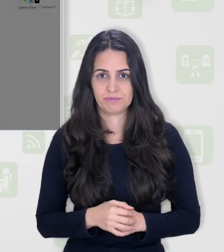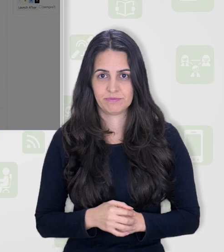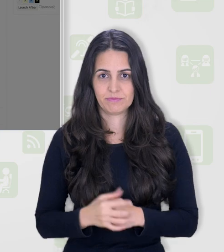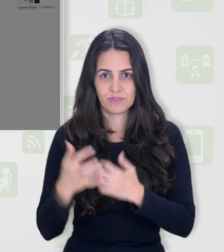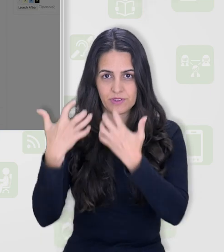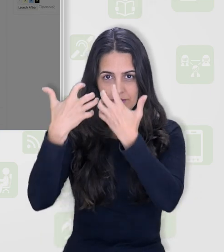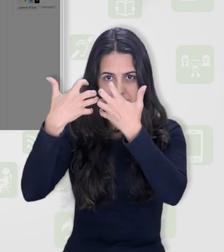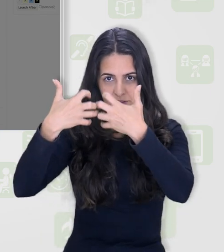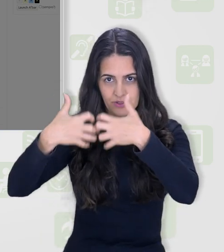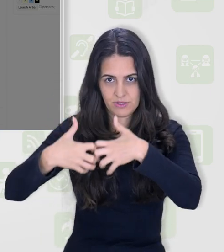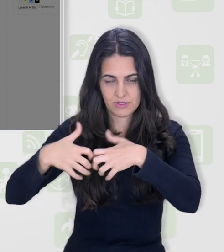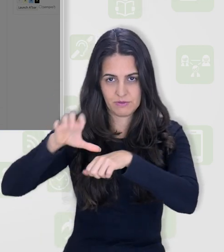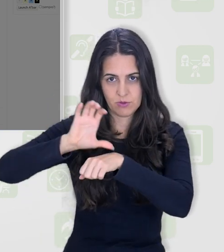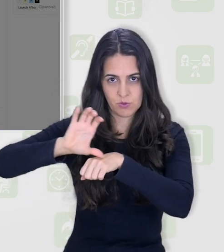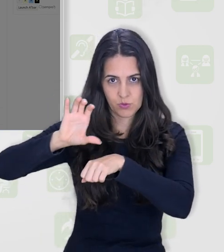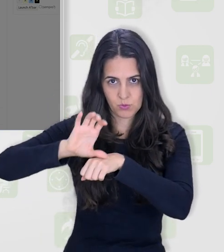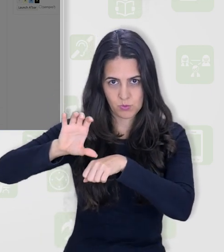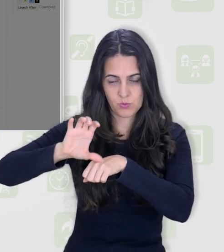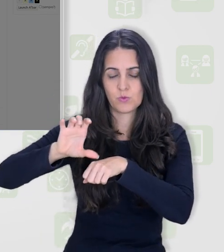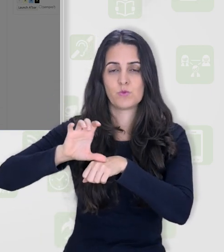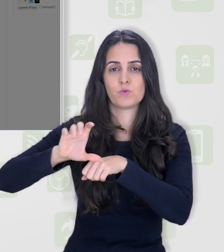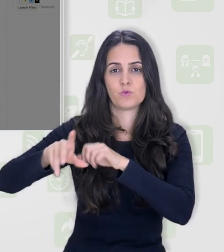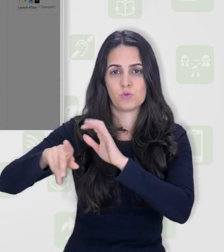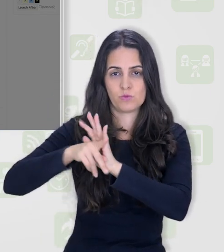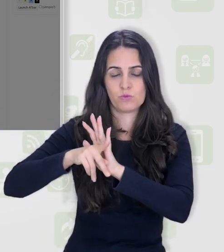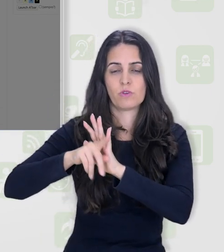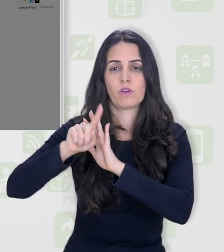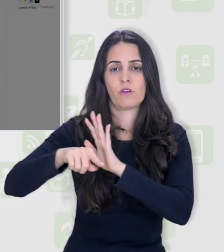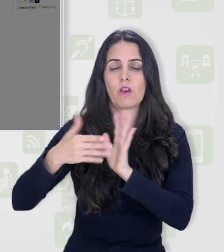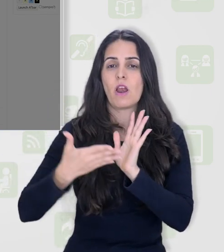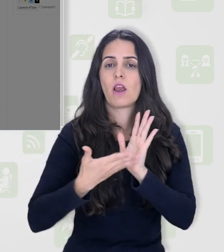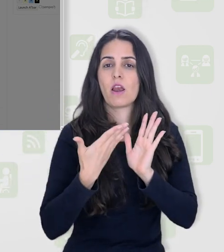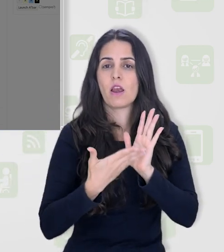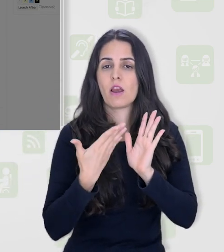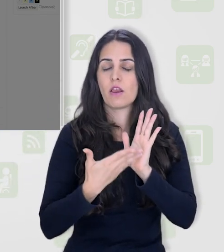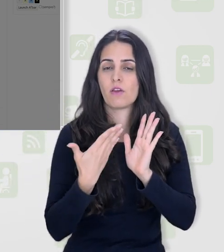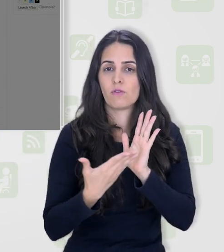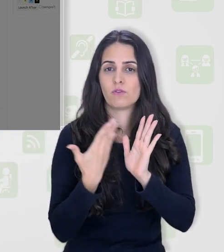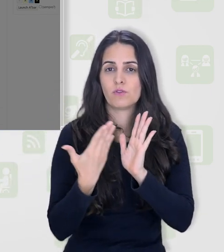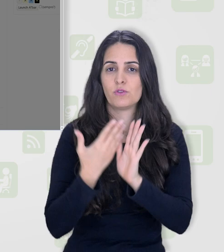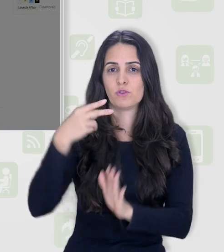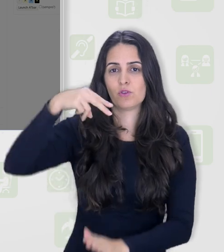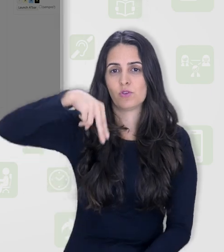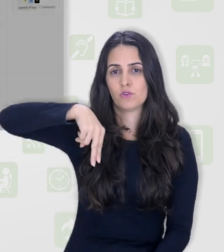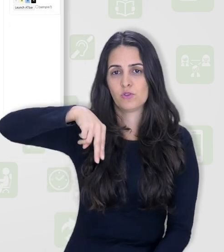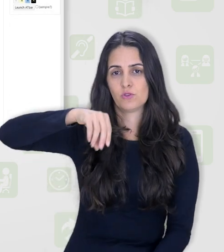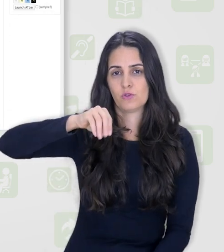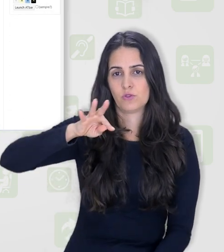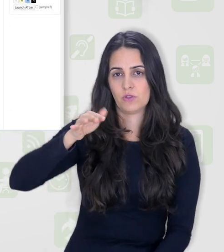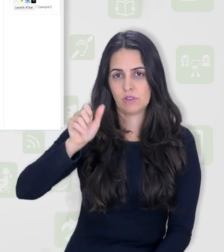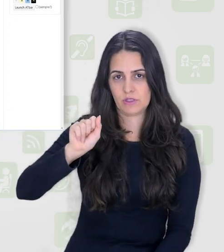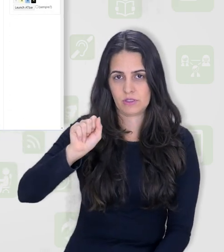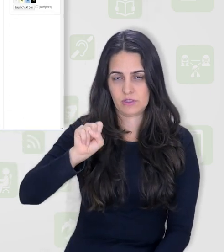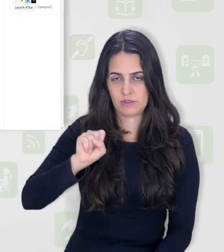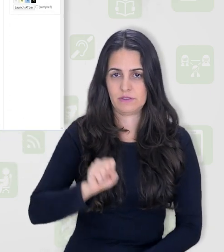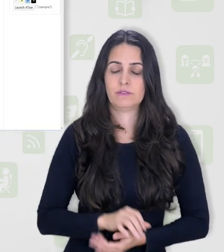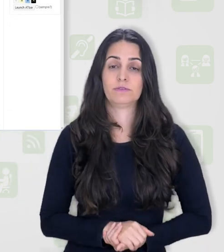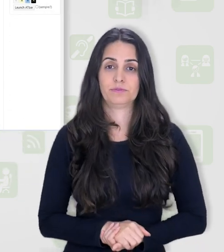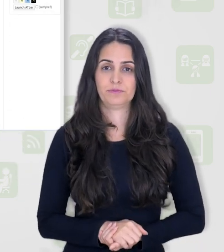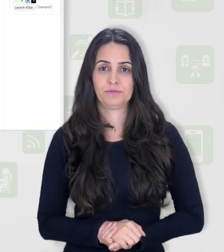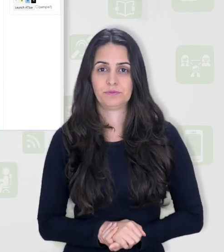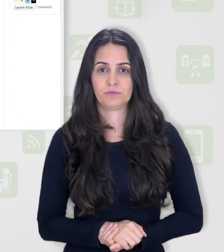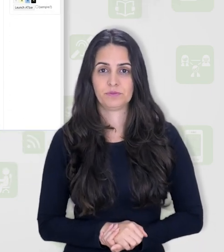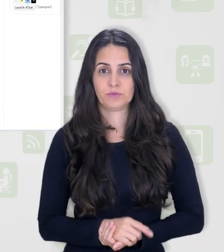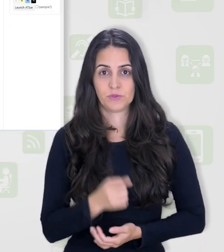eu vou então em configurações do livro de notas ou então eu posso aqui no bloco